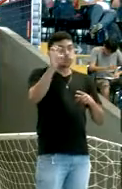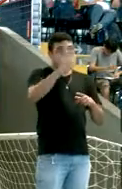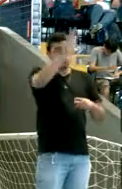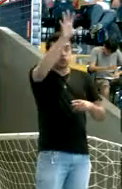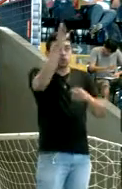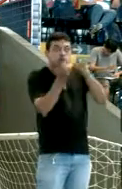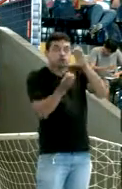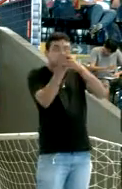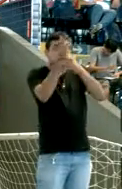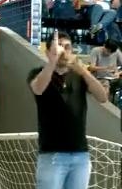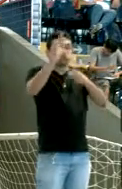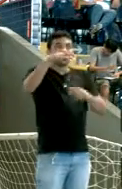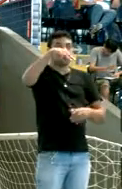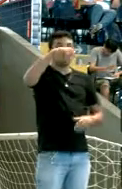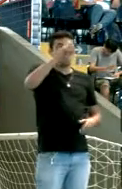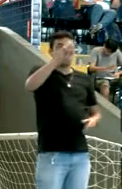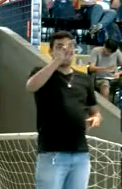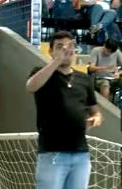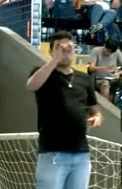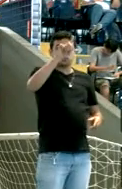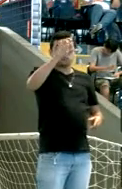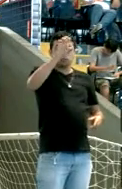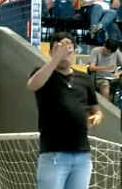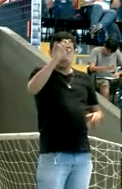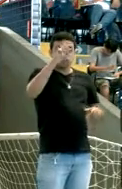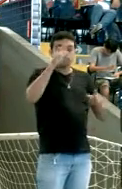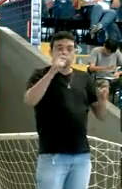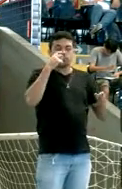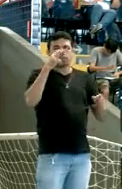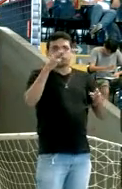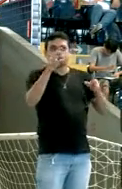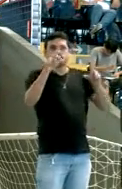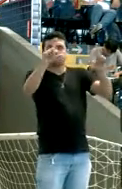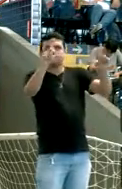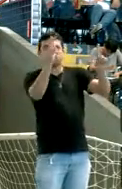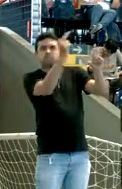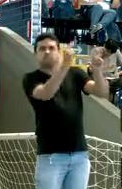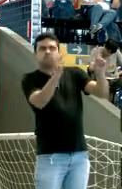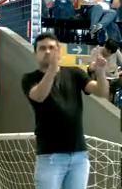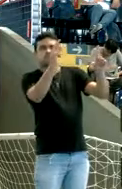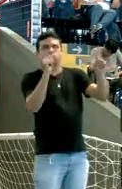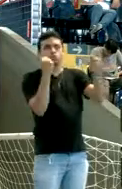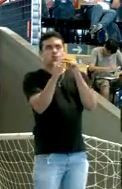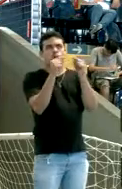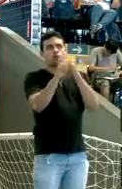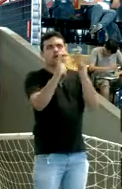aí de modernidade. Pode ser que alguém olhe para esse quadro e diga que não é arte.